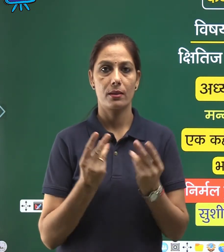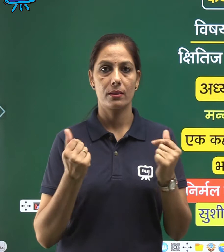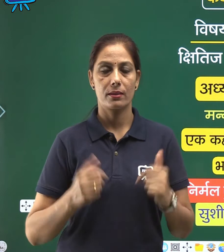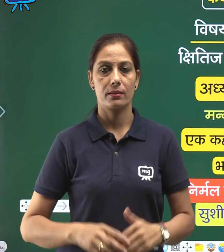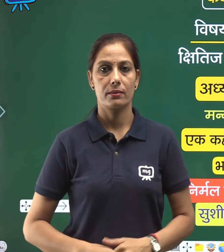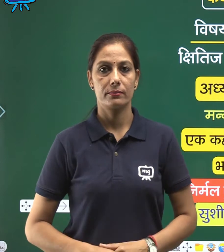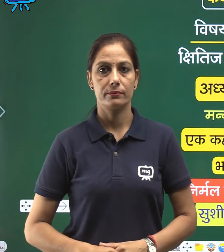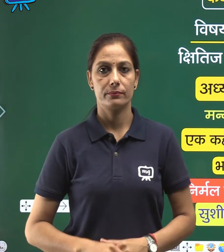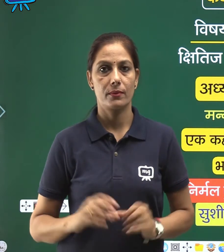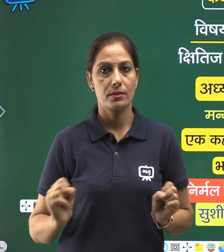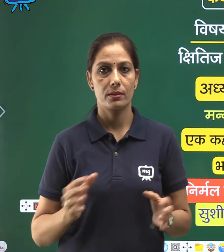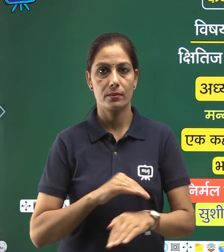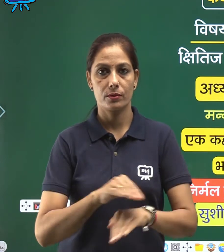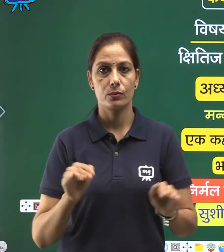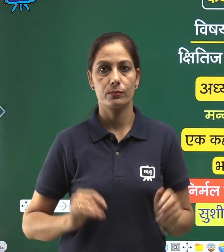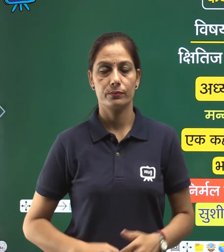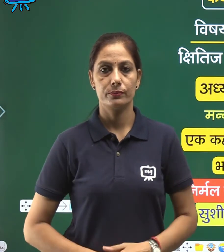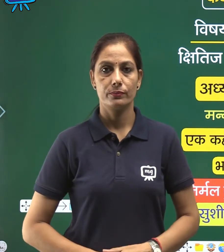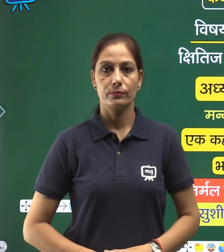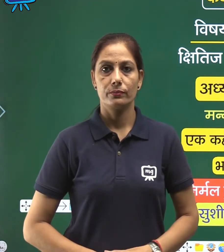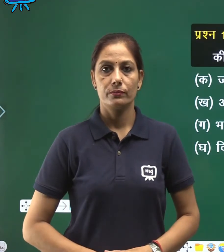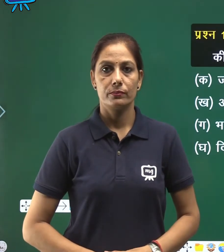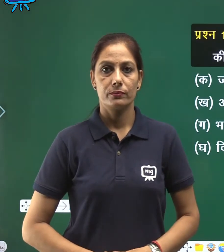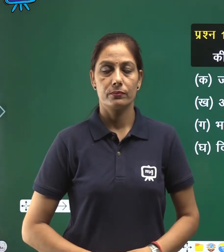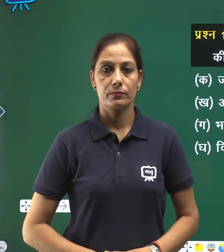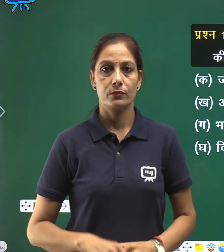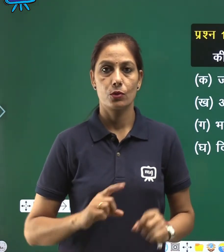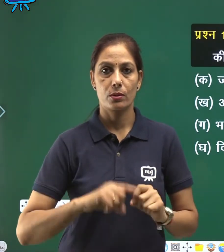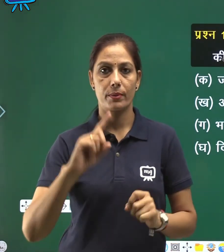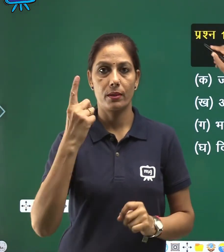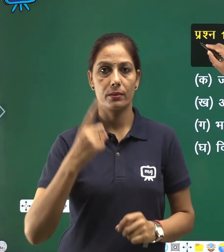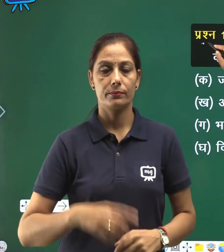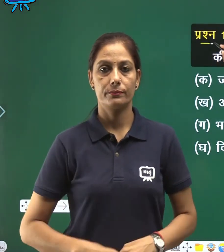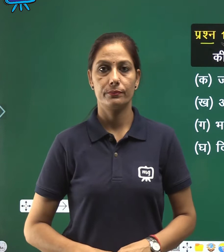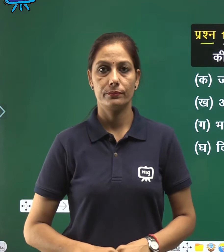करेंगे। शुरू करें बच्चों। प्रश्न 1,